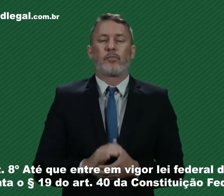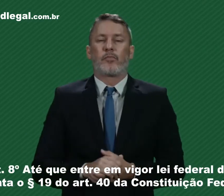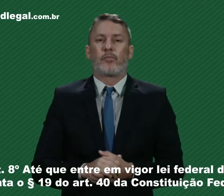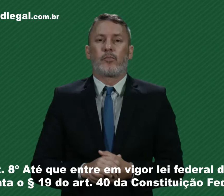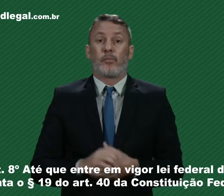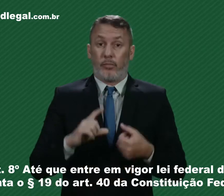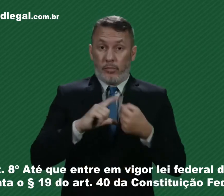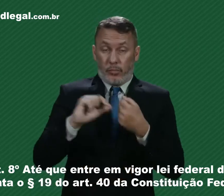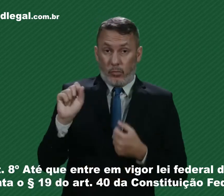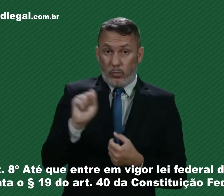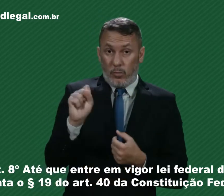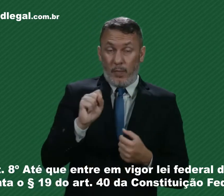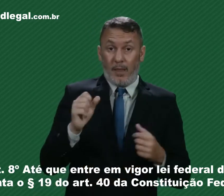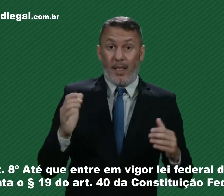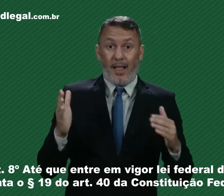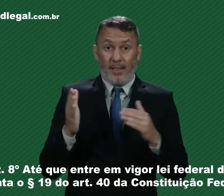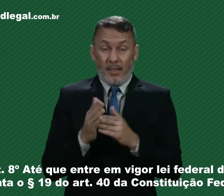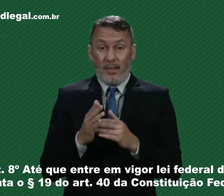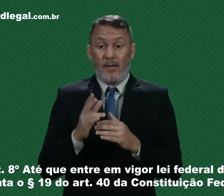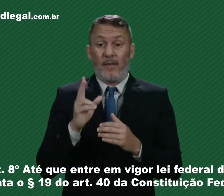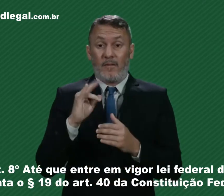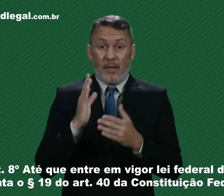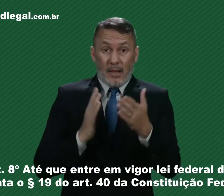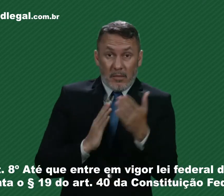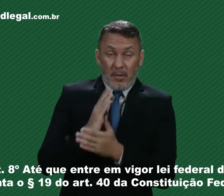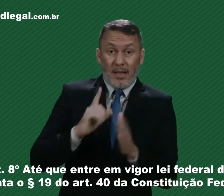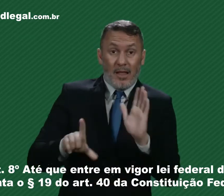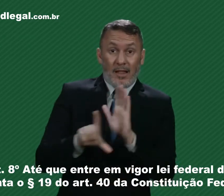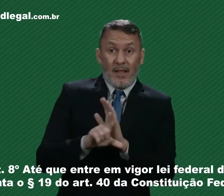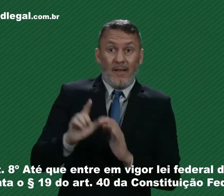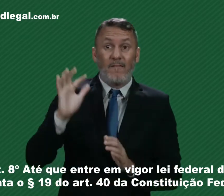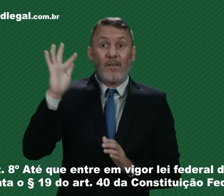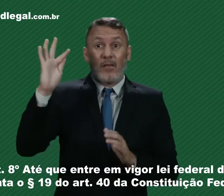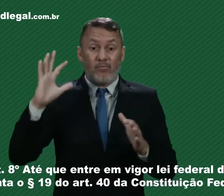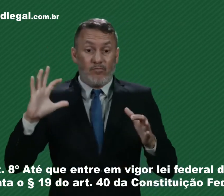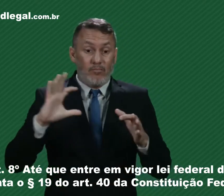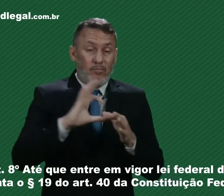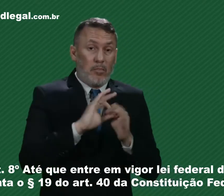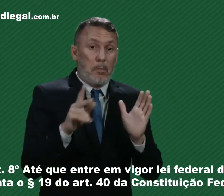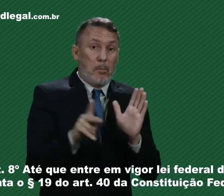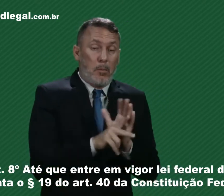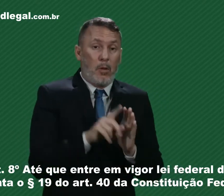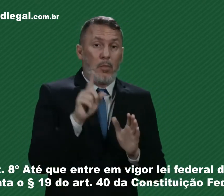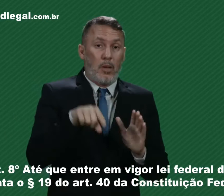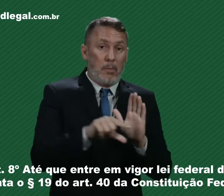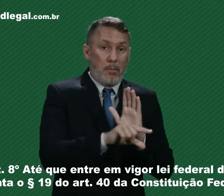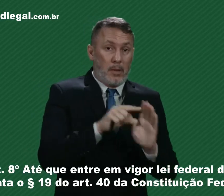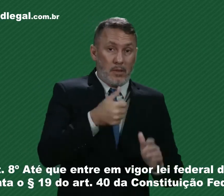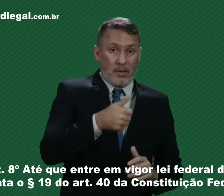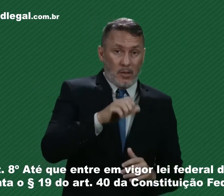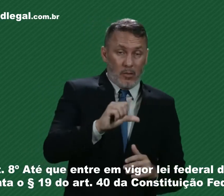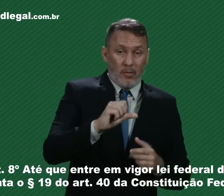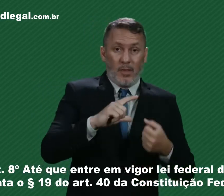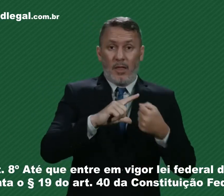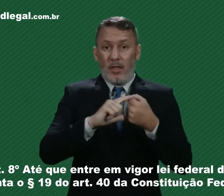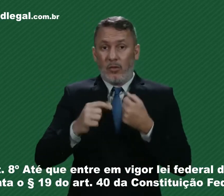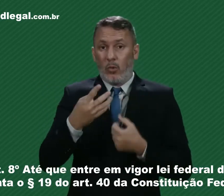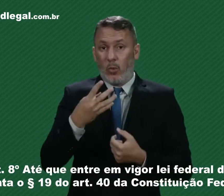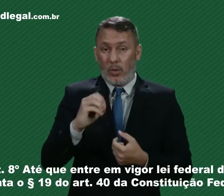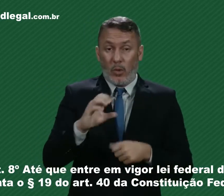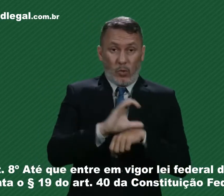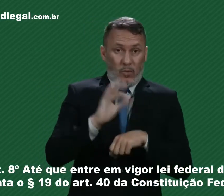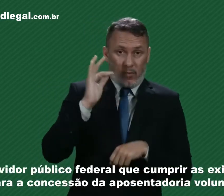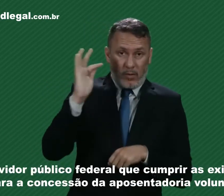Artigo 8º. Até que entre em vigor lei federal de que trate o parágrafo 19 do artigo 40 da